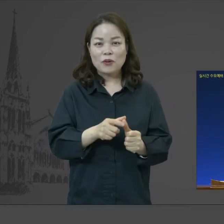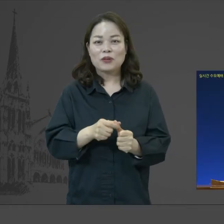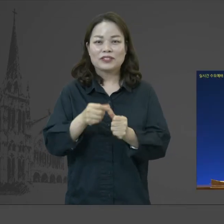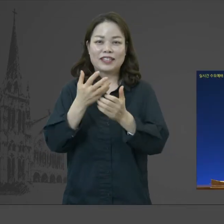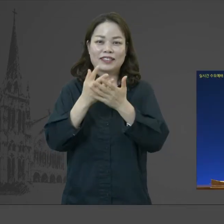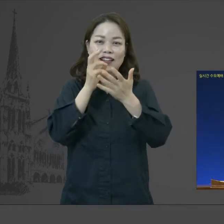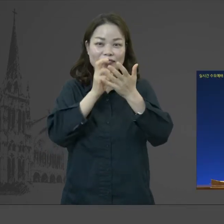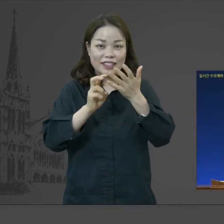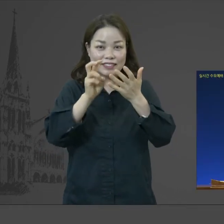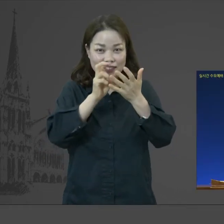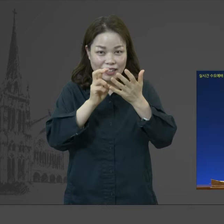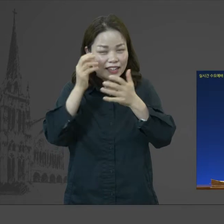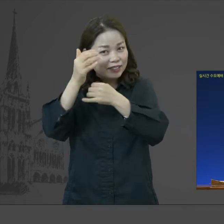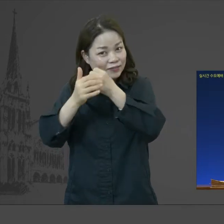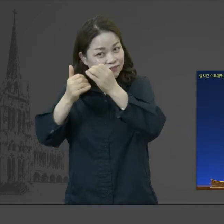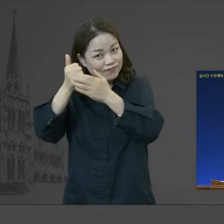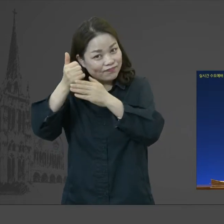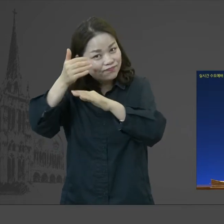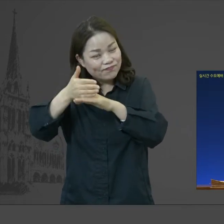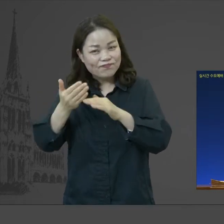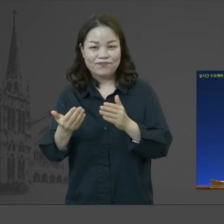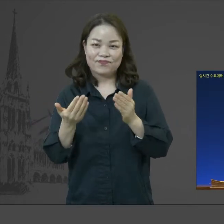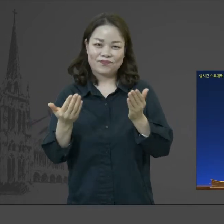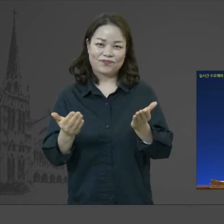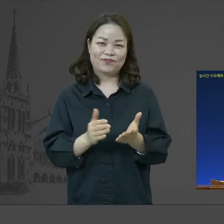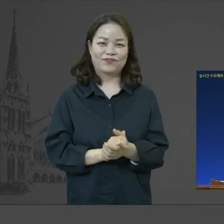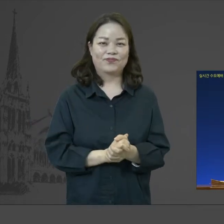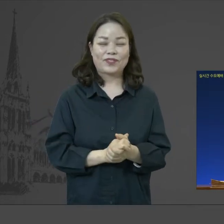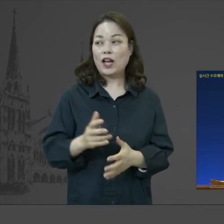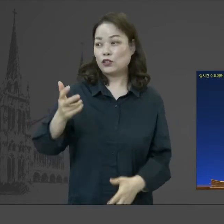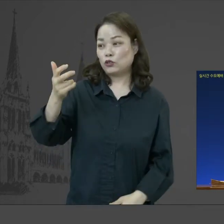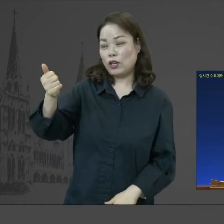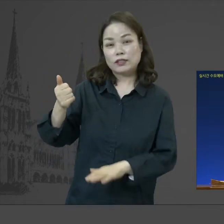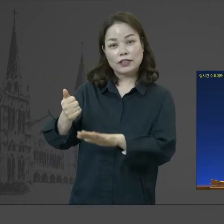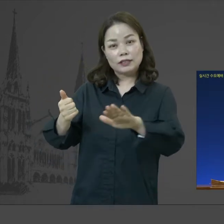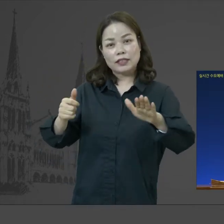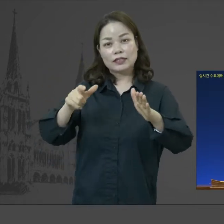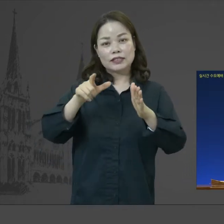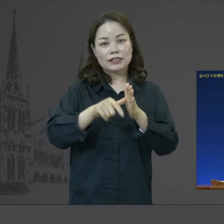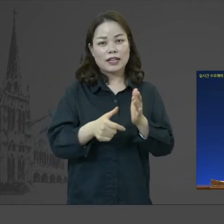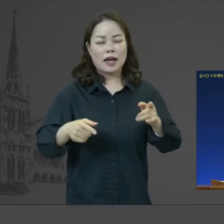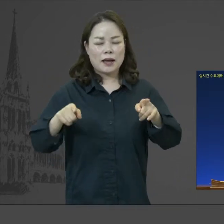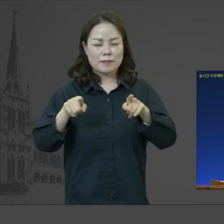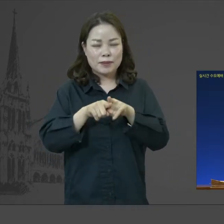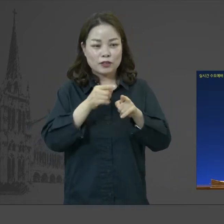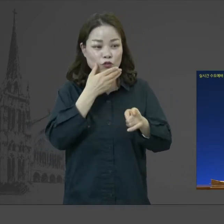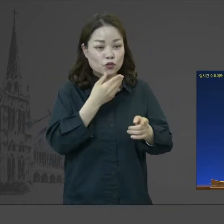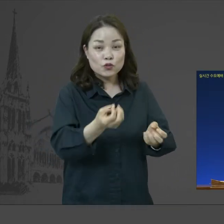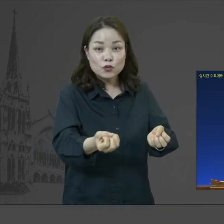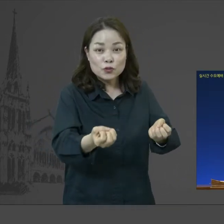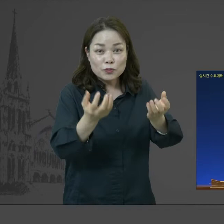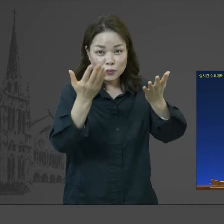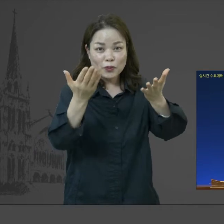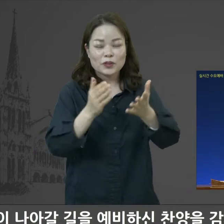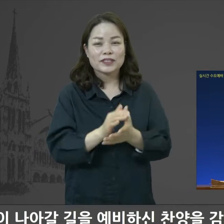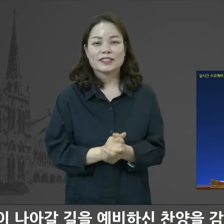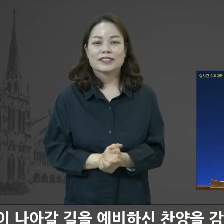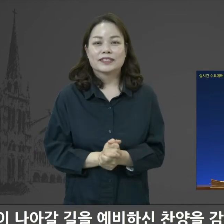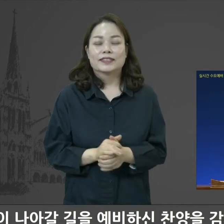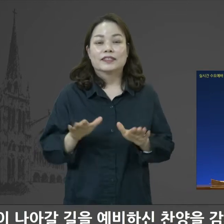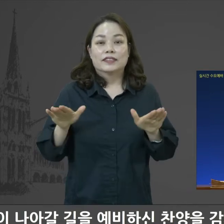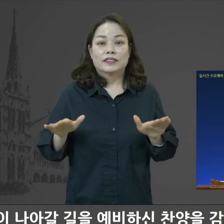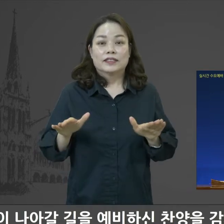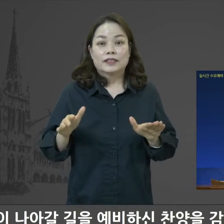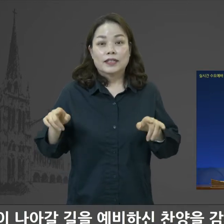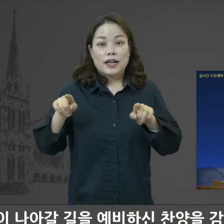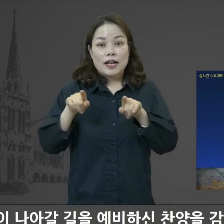호산나 찬양대 하나님께 감사를 드립니다. 주께서 여러분과 이 시간 함께 해주시기를 축복합니다. 오늘